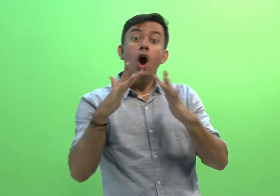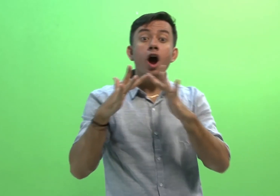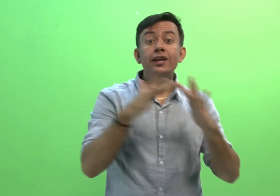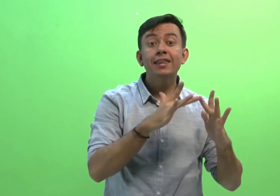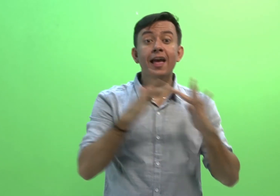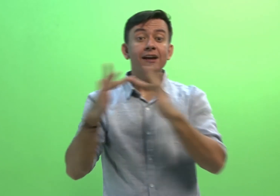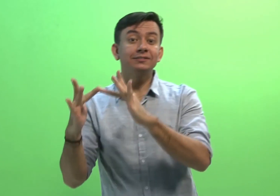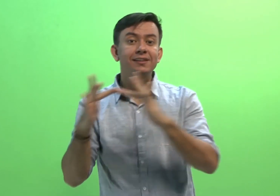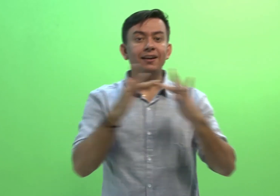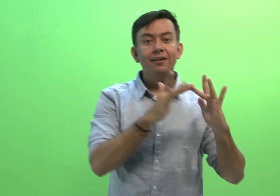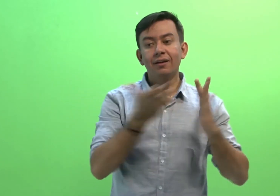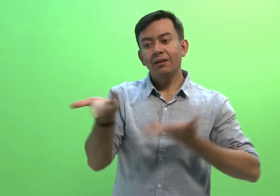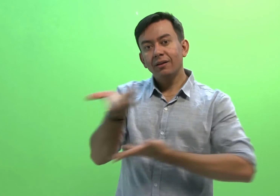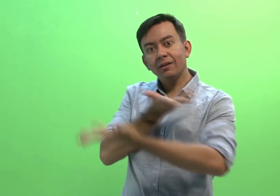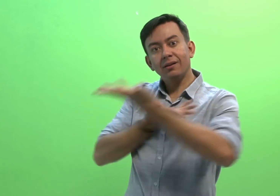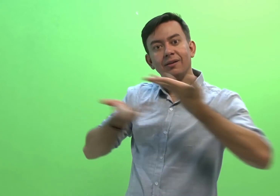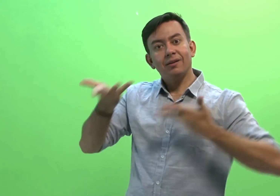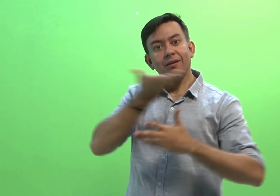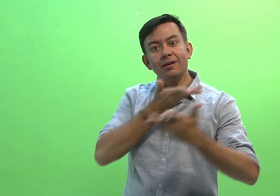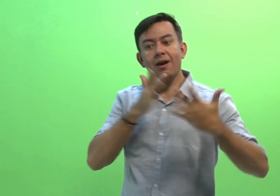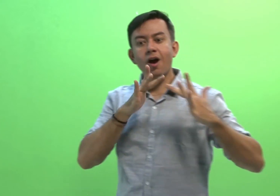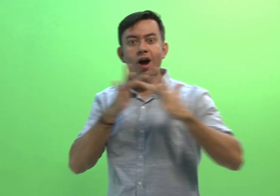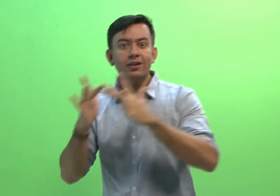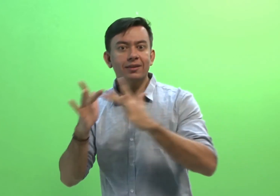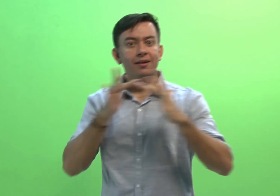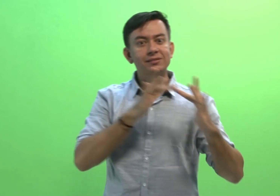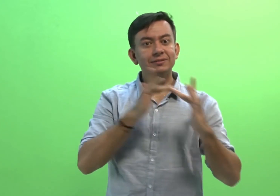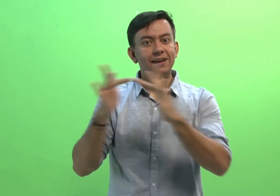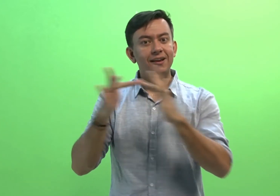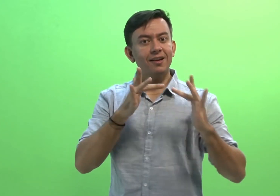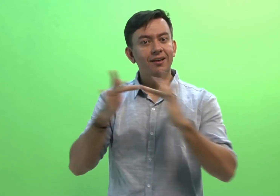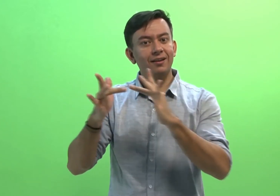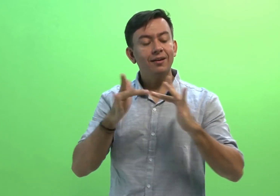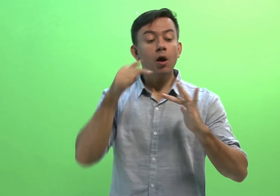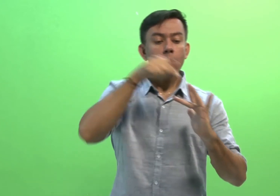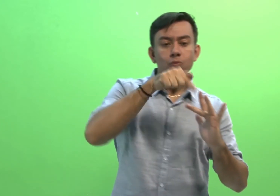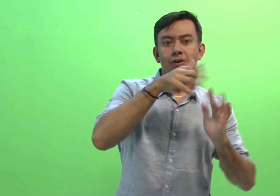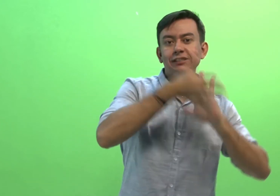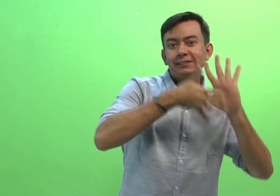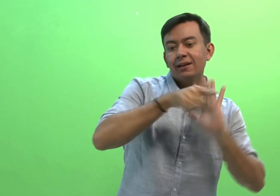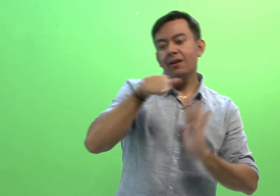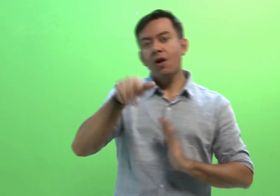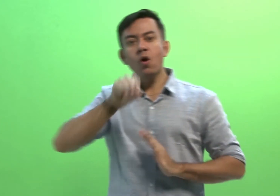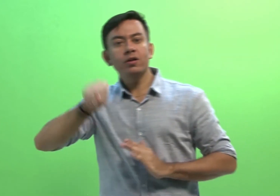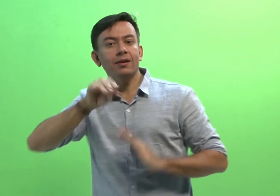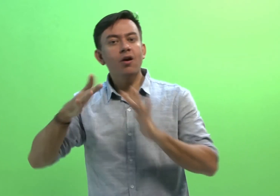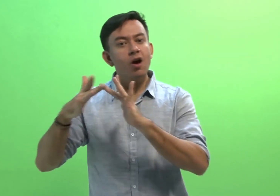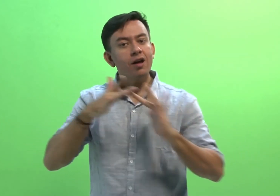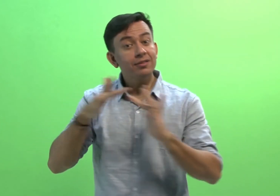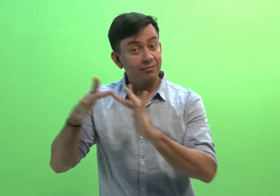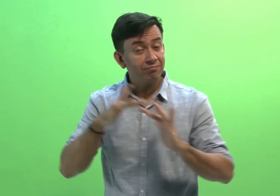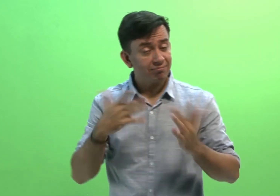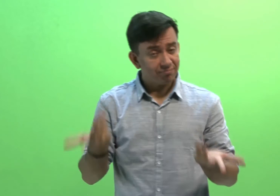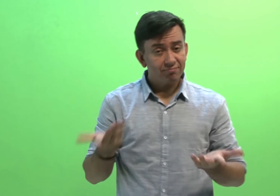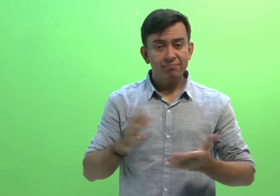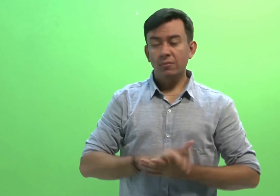contato de ambas as línguas, há sim trocas. A língua de sinais faz troca com a língua oral, mas não é uma